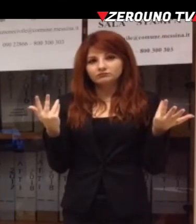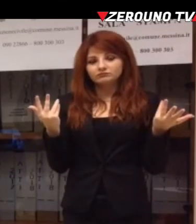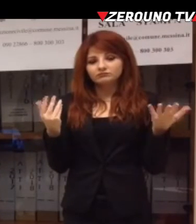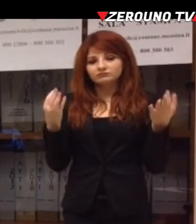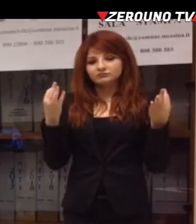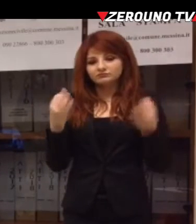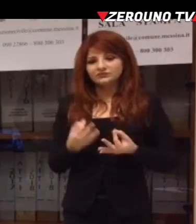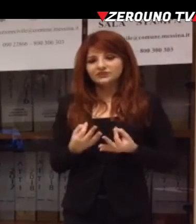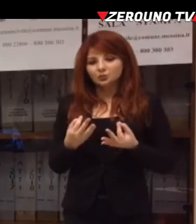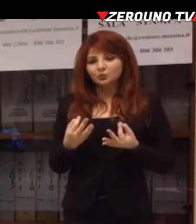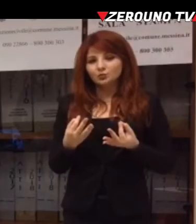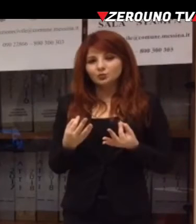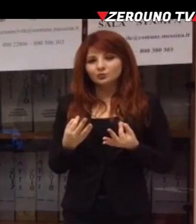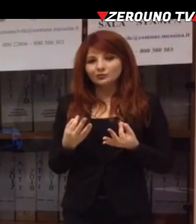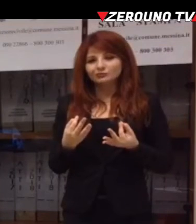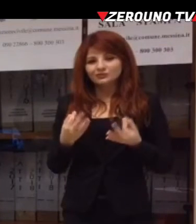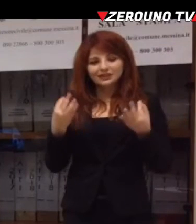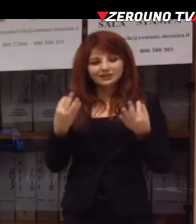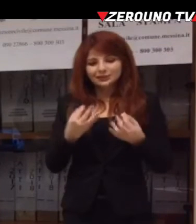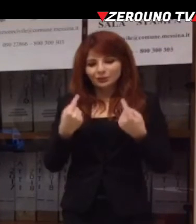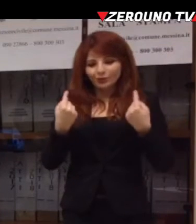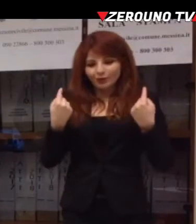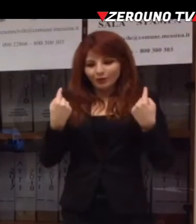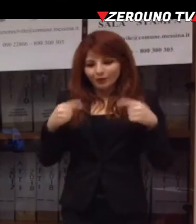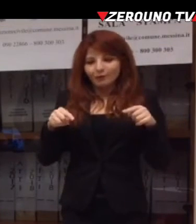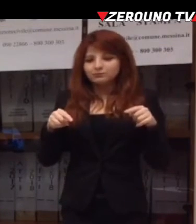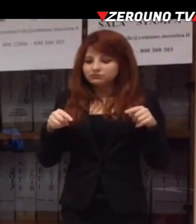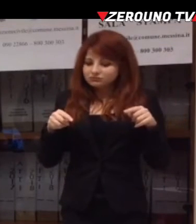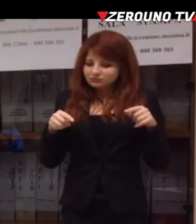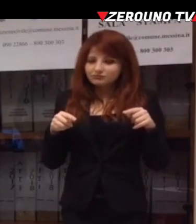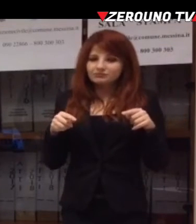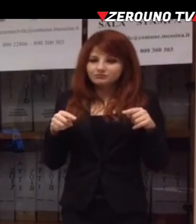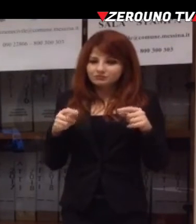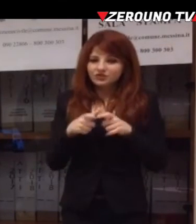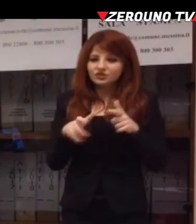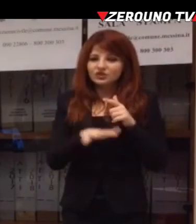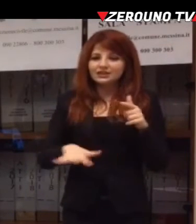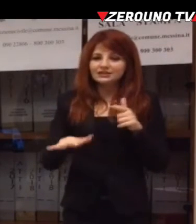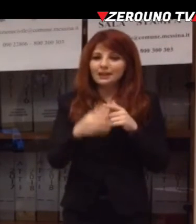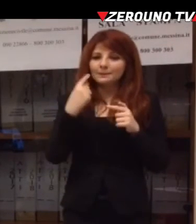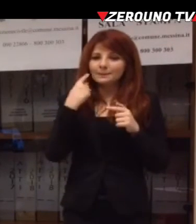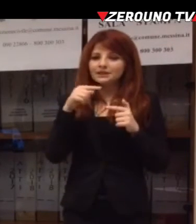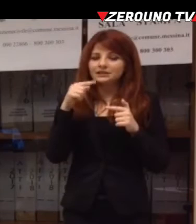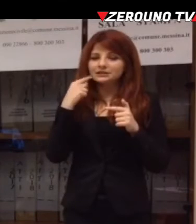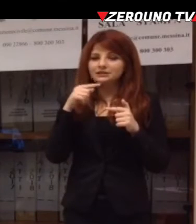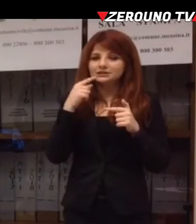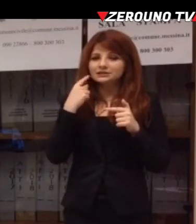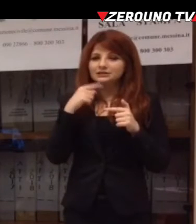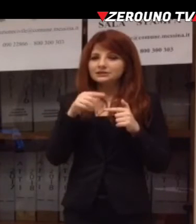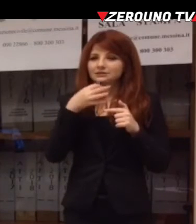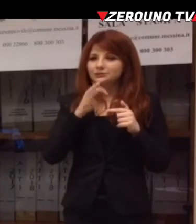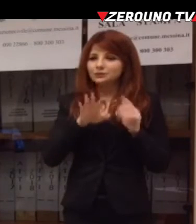anche un'occasione di visibilità che la nostra città al di là